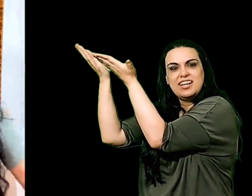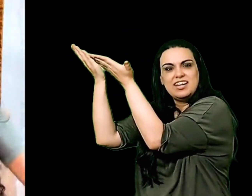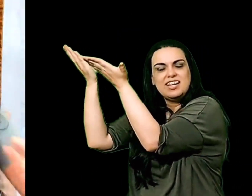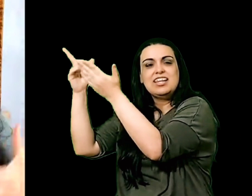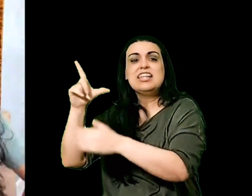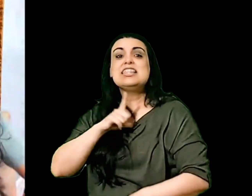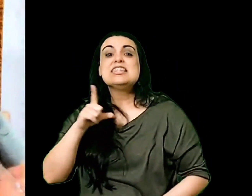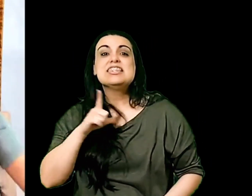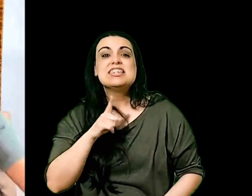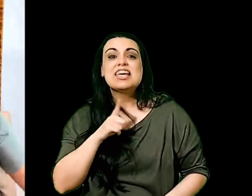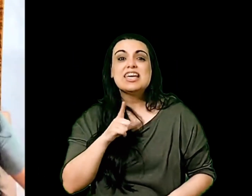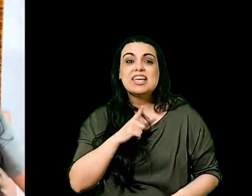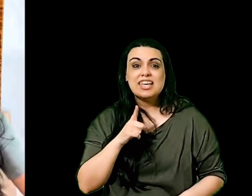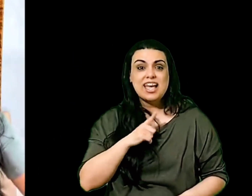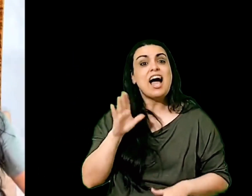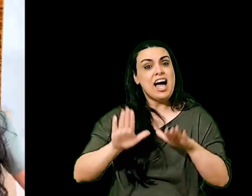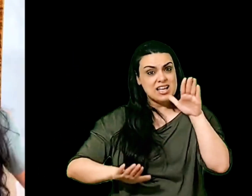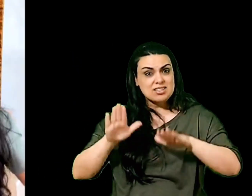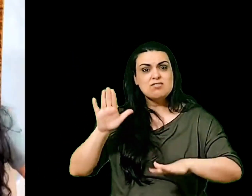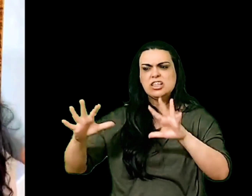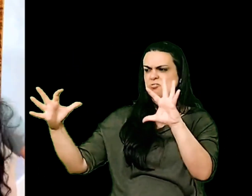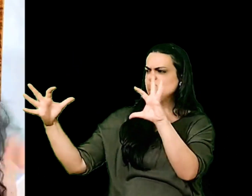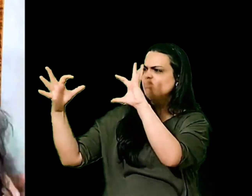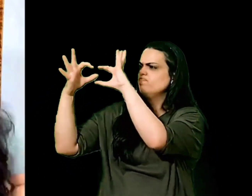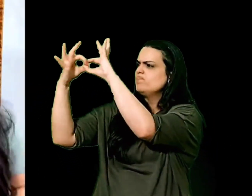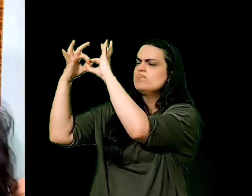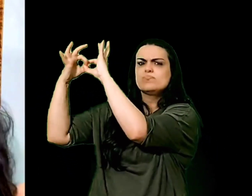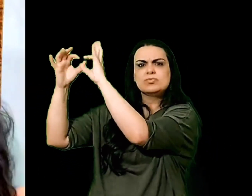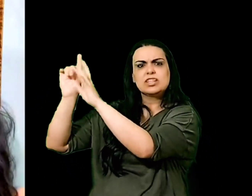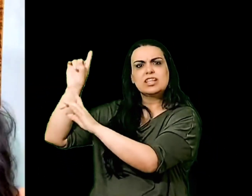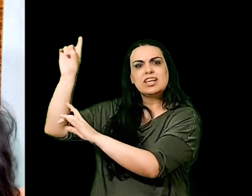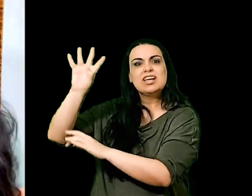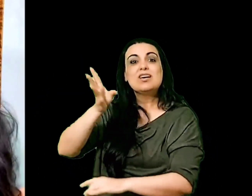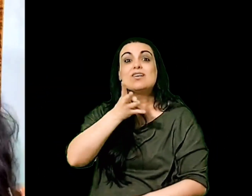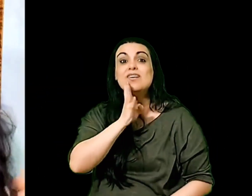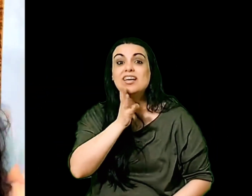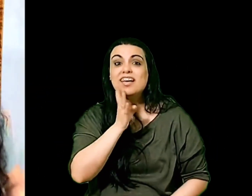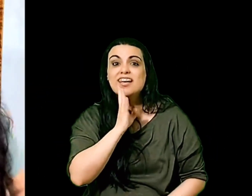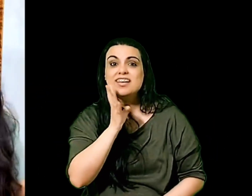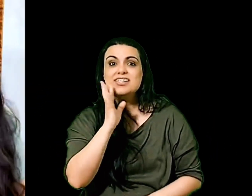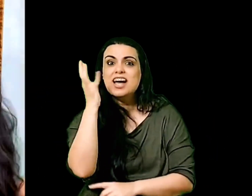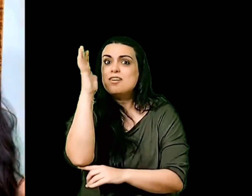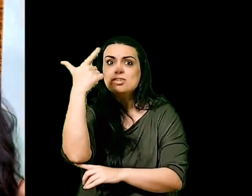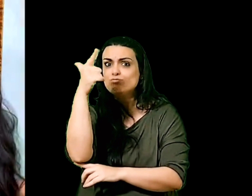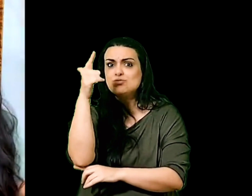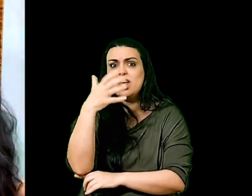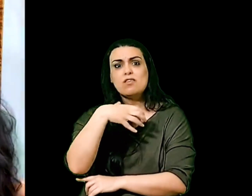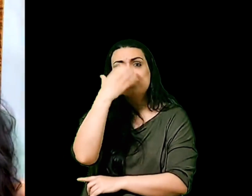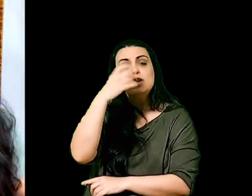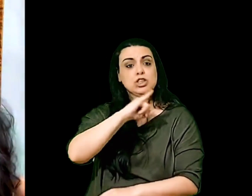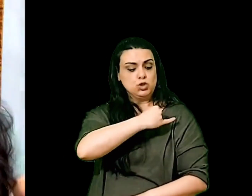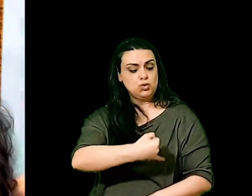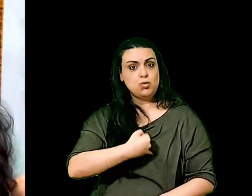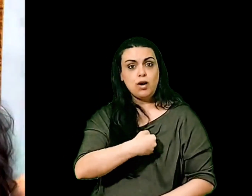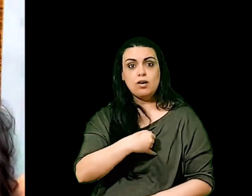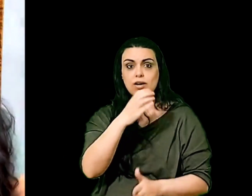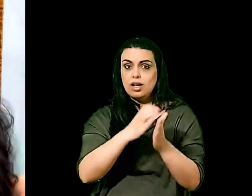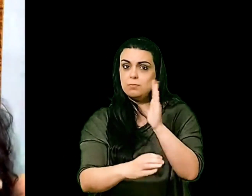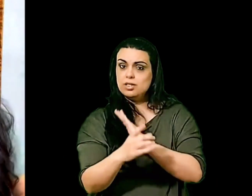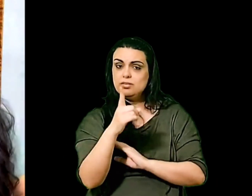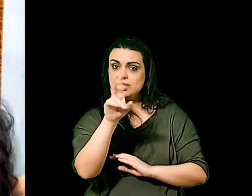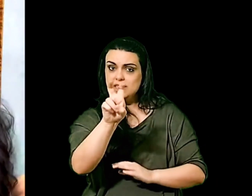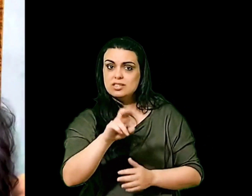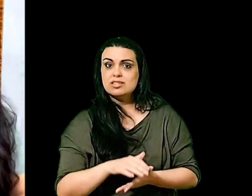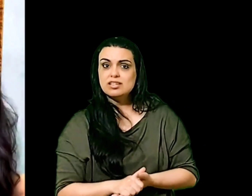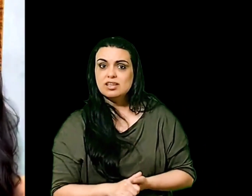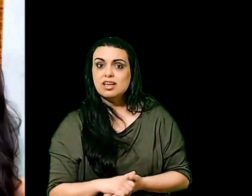frutos. O que ele disse? Toda vara que em mim não dá fruto. Às vezes está em Deus. O que ele disse sobre a vara que não dá fruto? Tá nele, tá